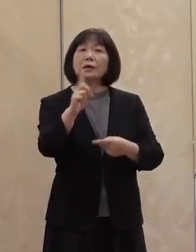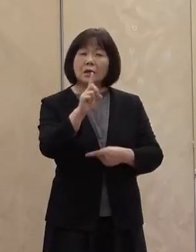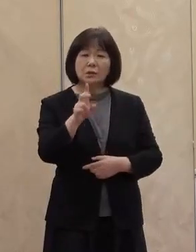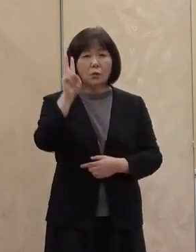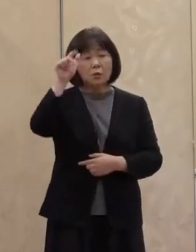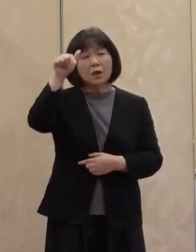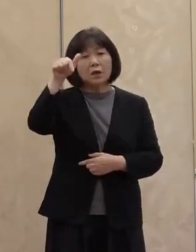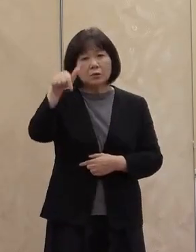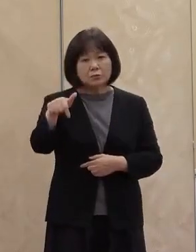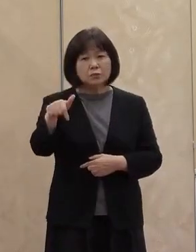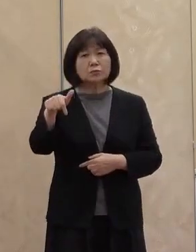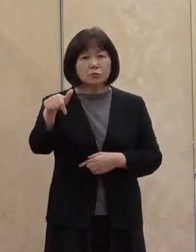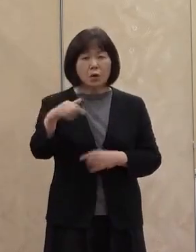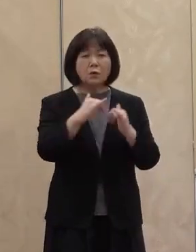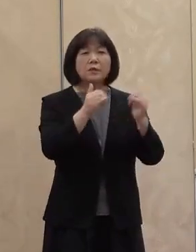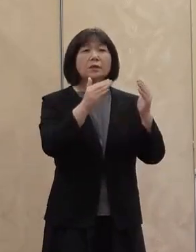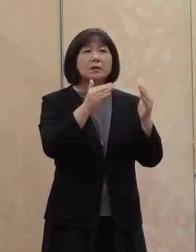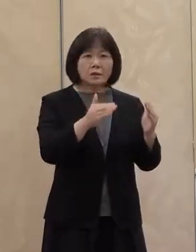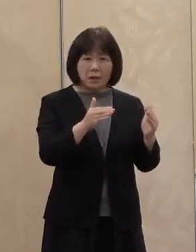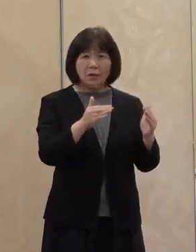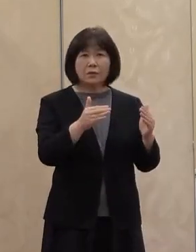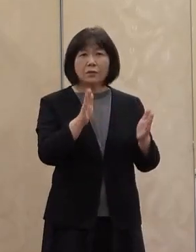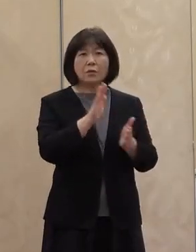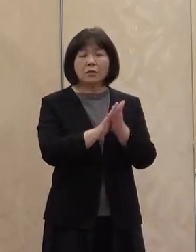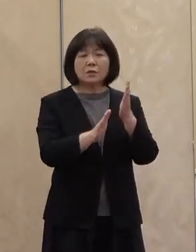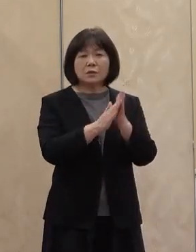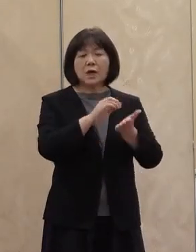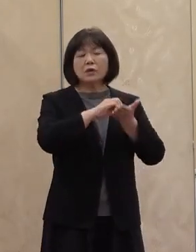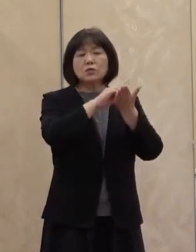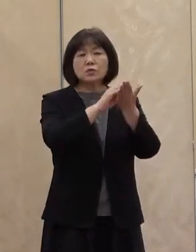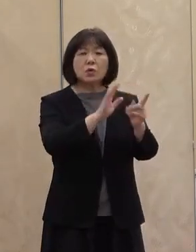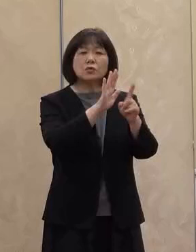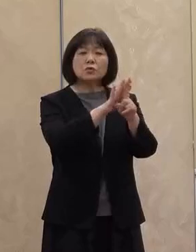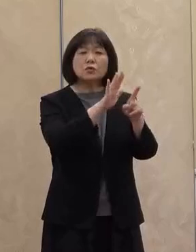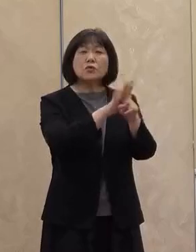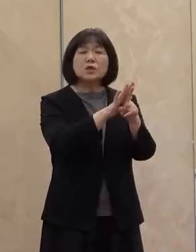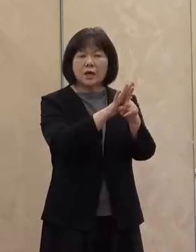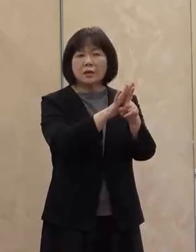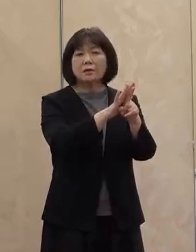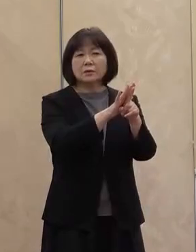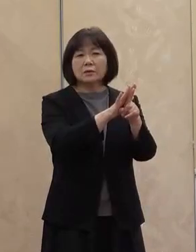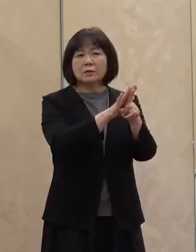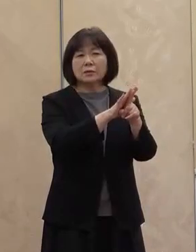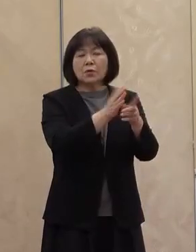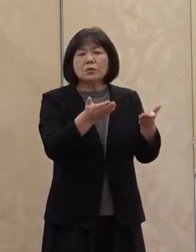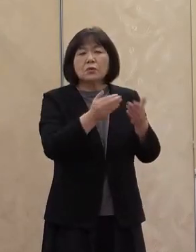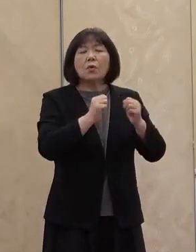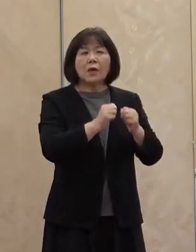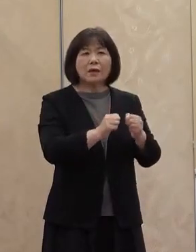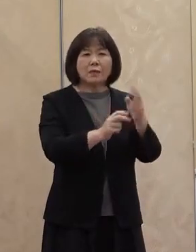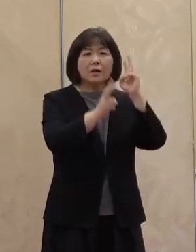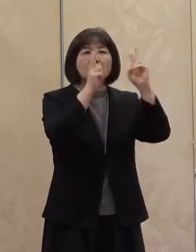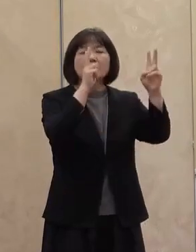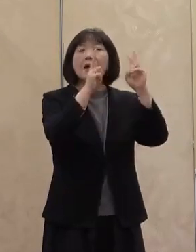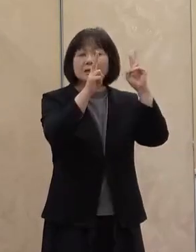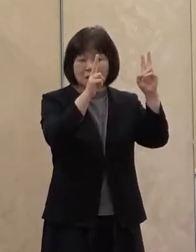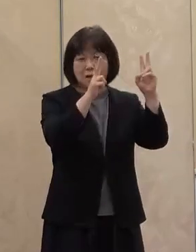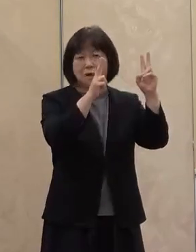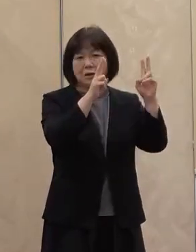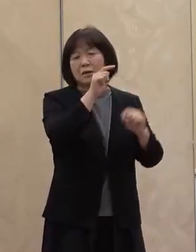阪府とそれから民間の再就職の、まあ、支援事業あの会社、再就職